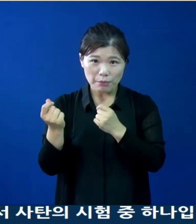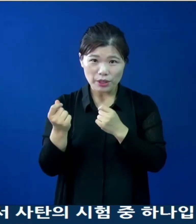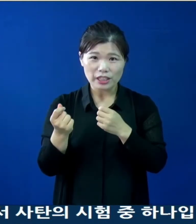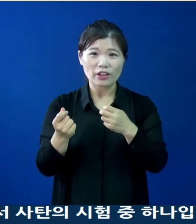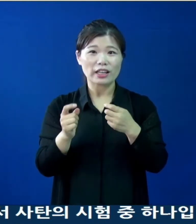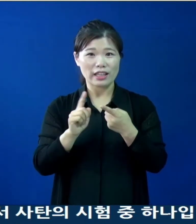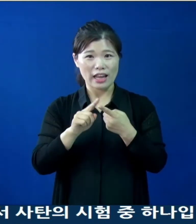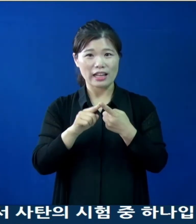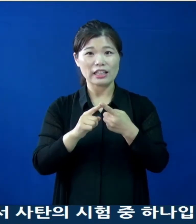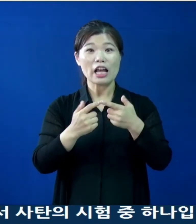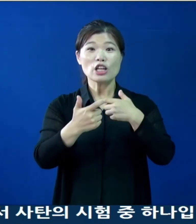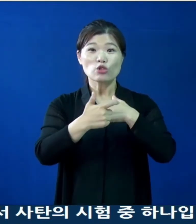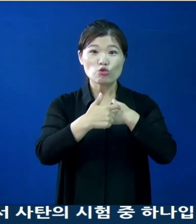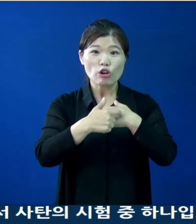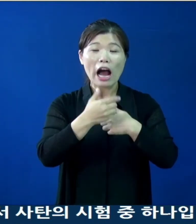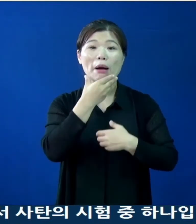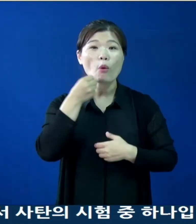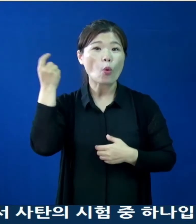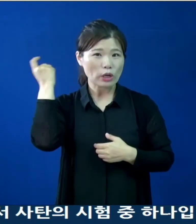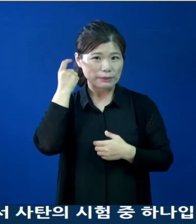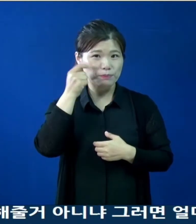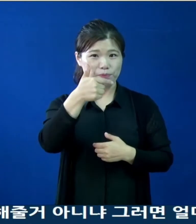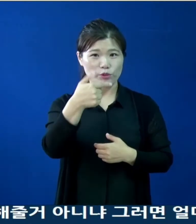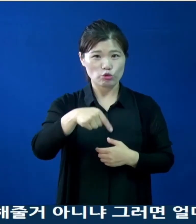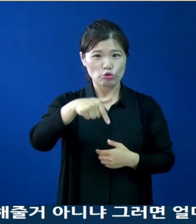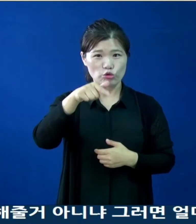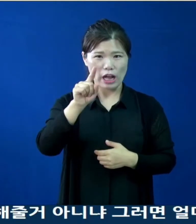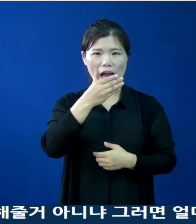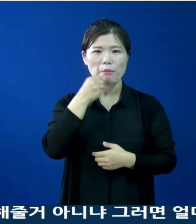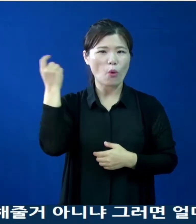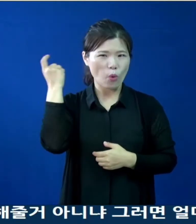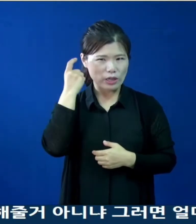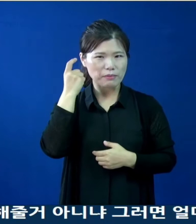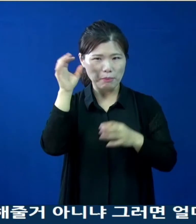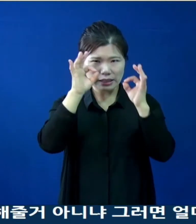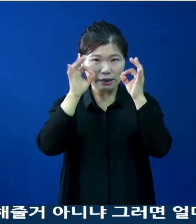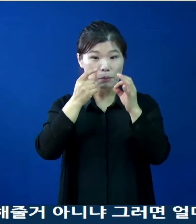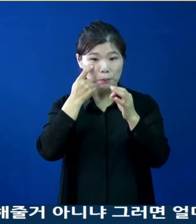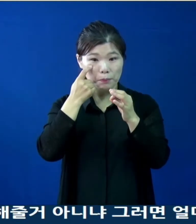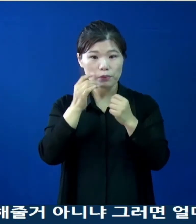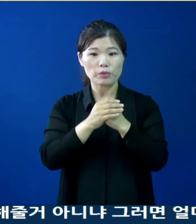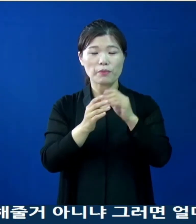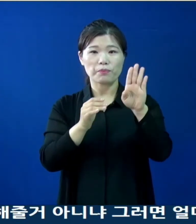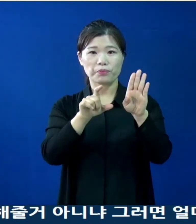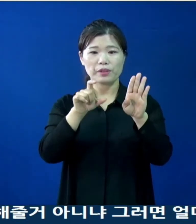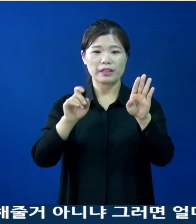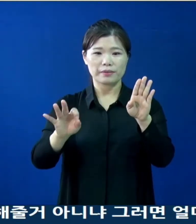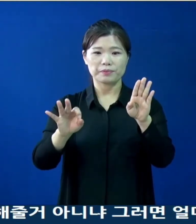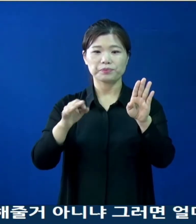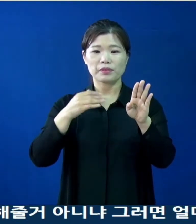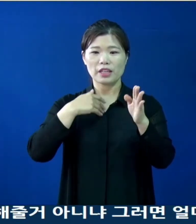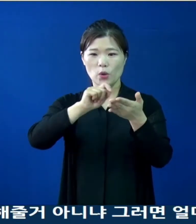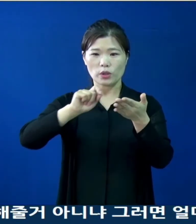4장 10절에서 12절 자막 보겠습니다. 제가 읽을게요. 기록되었을 때 하나님이 너를 위하여 그